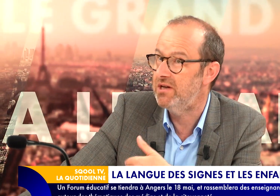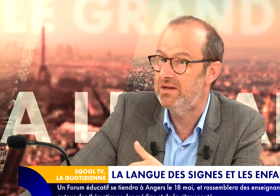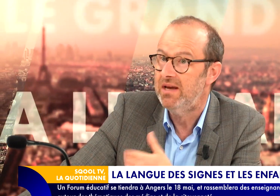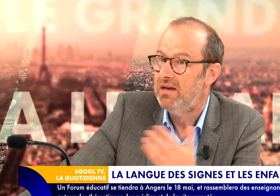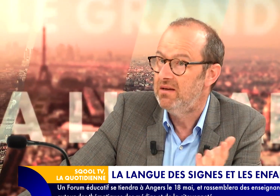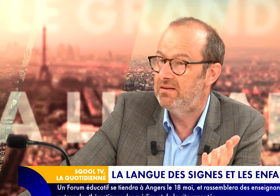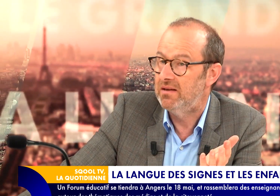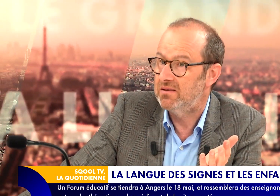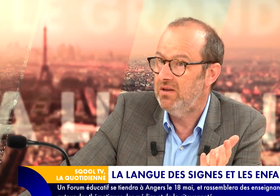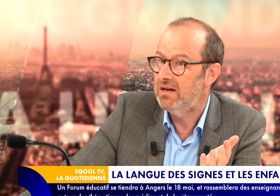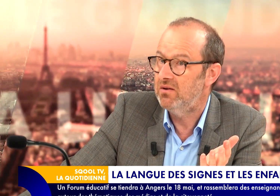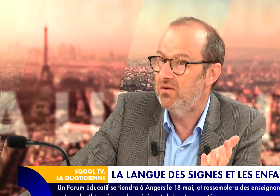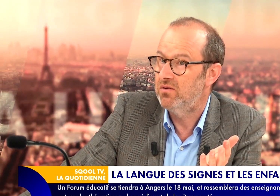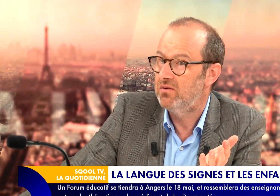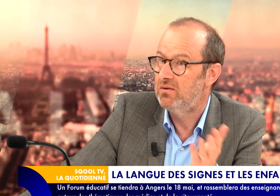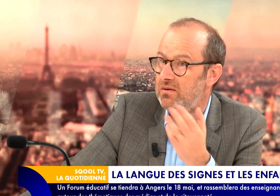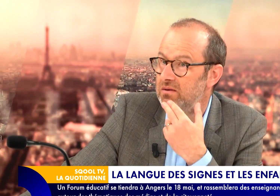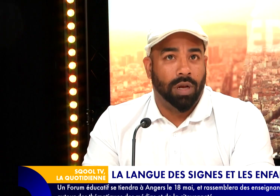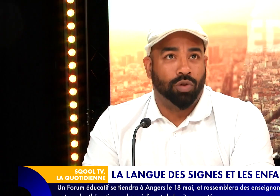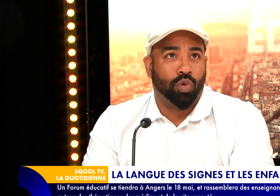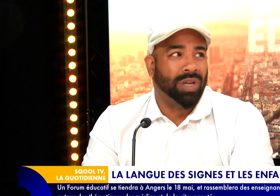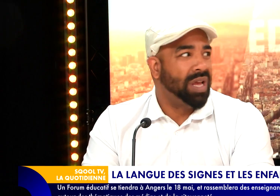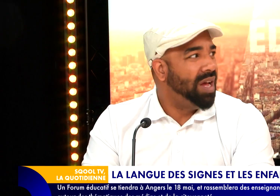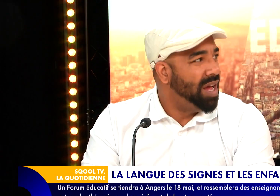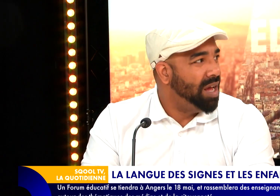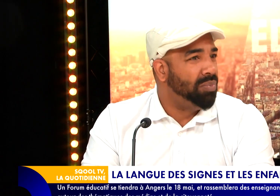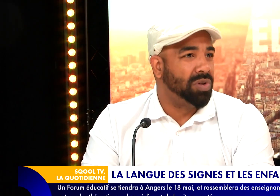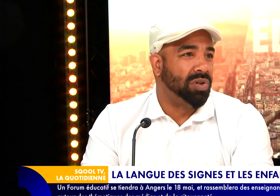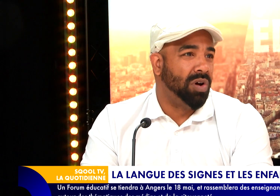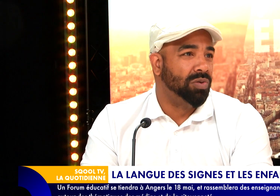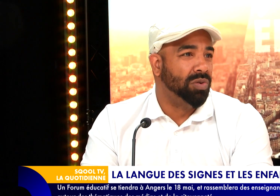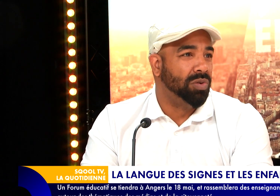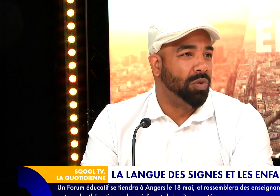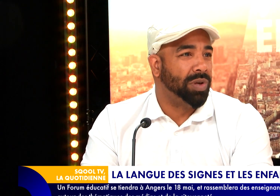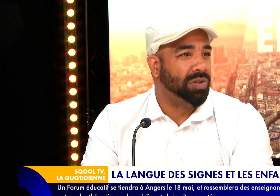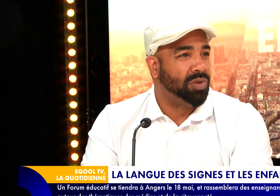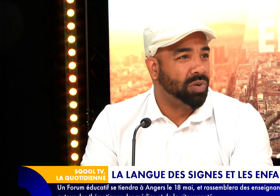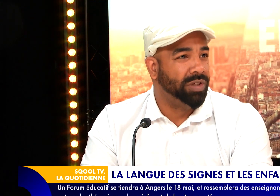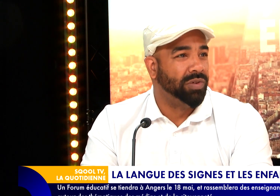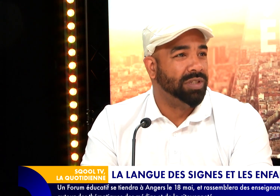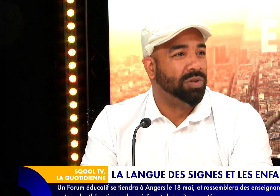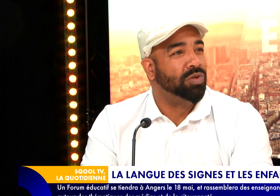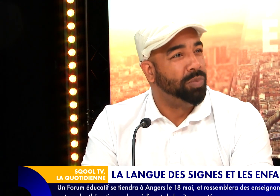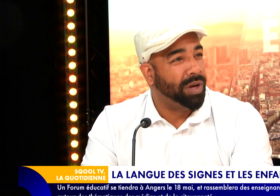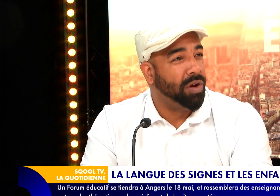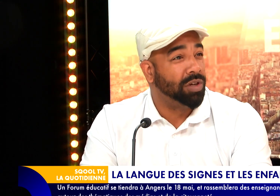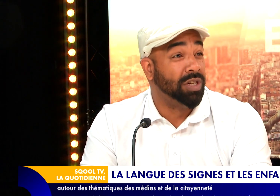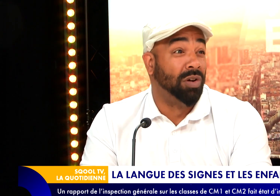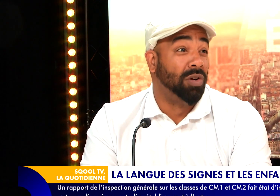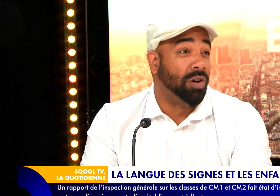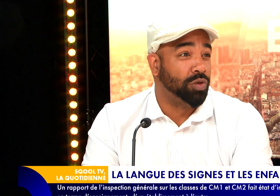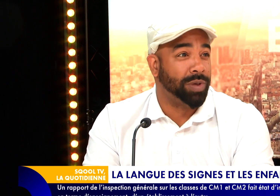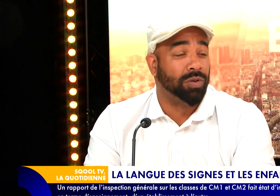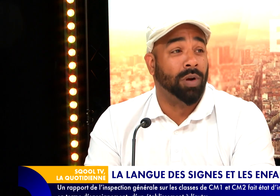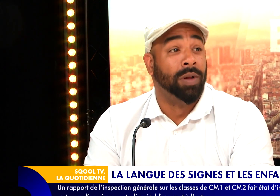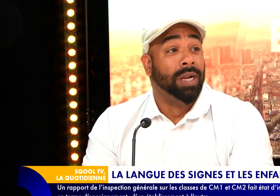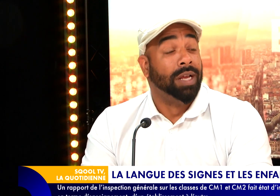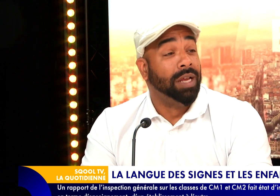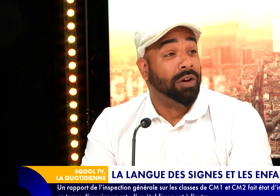chômage. C'est un scandale. C'est, je crois qu'il y a 1% de personnes sourdes qui font des études supérieures. Il y a encore, je ne suis pas sûr. Et en